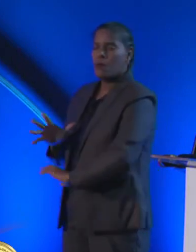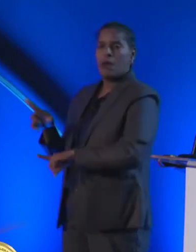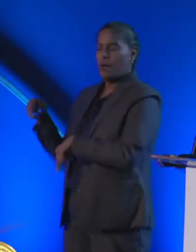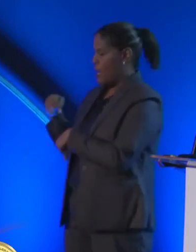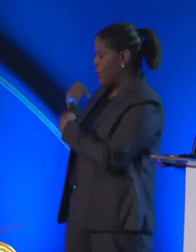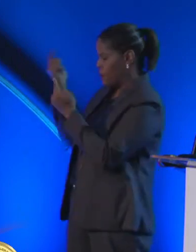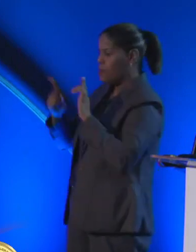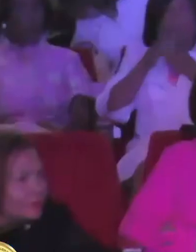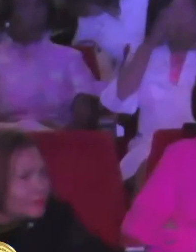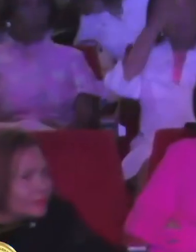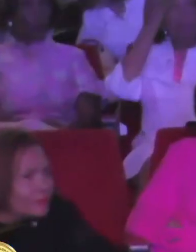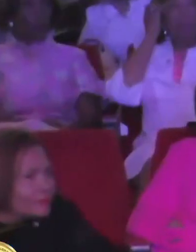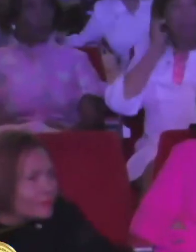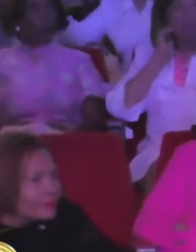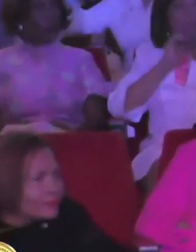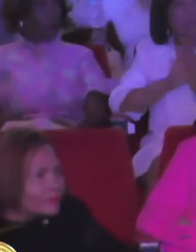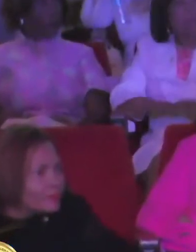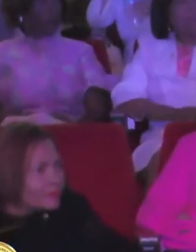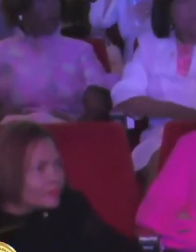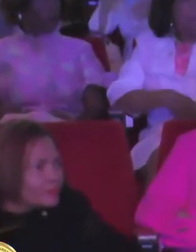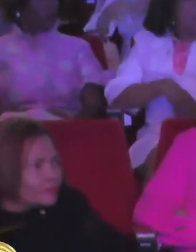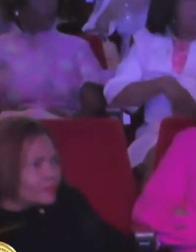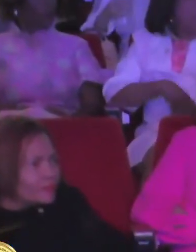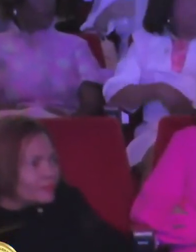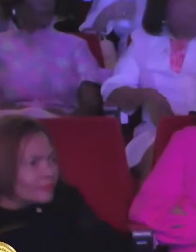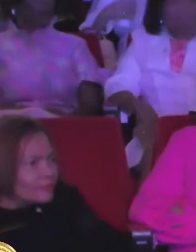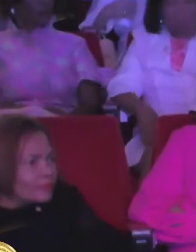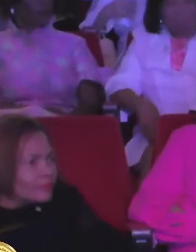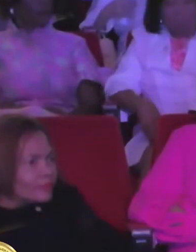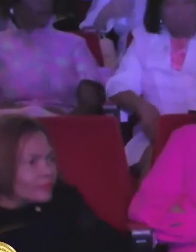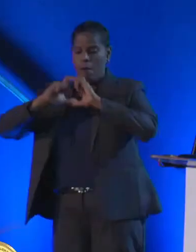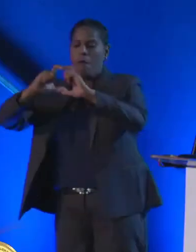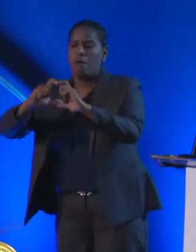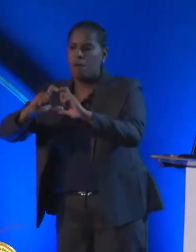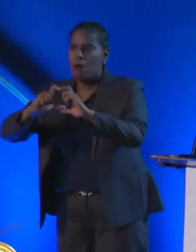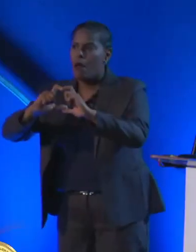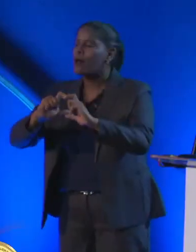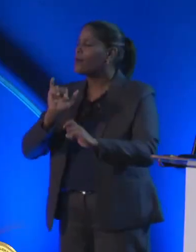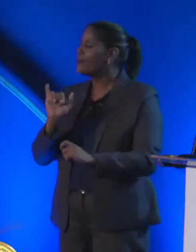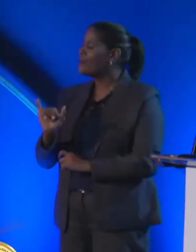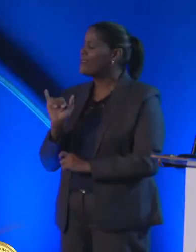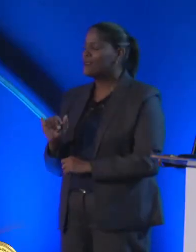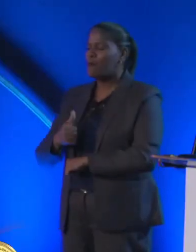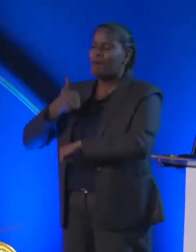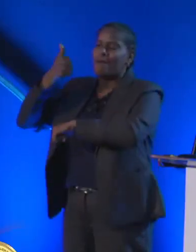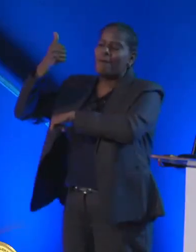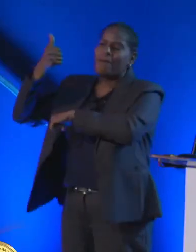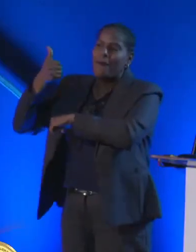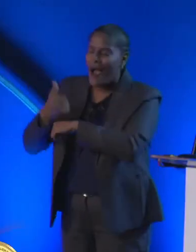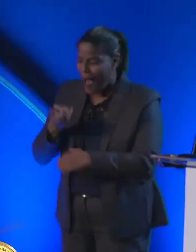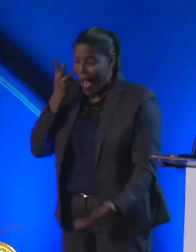sido reconocidas por el estado dominicano con la medalla al mérito constituyen el